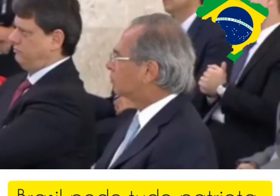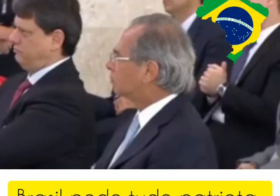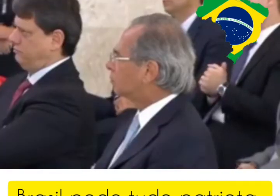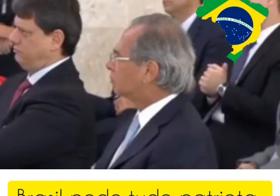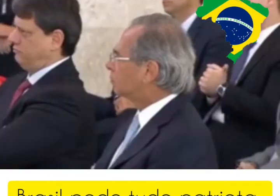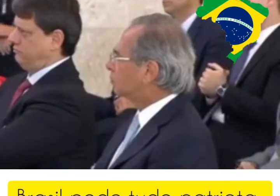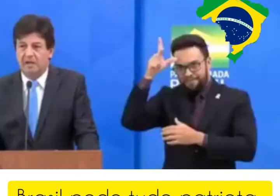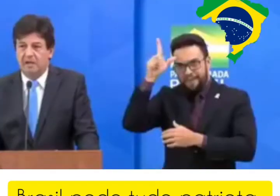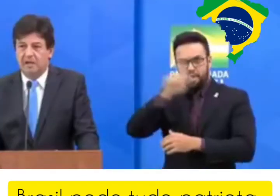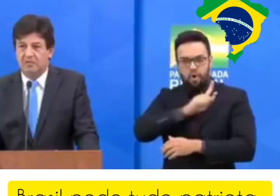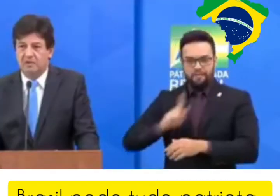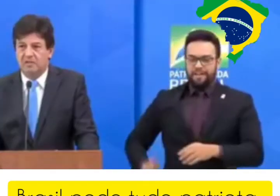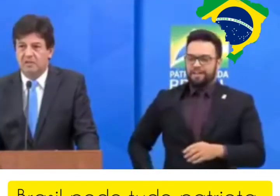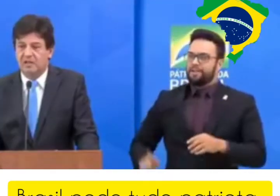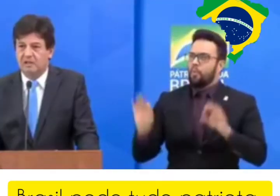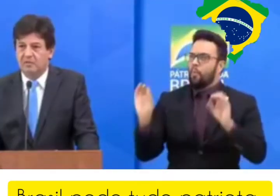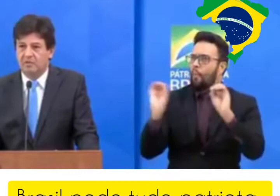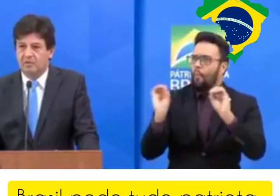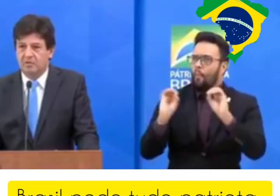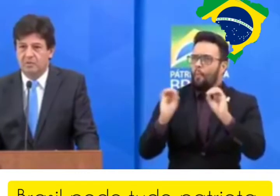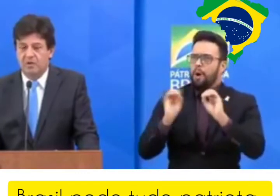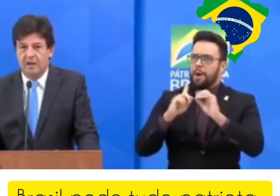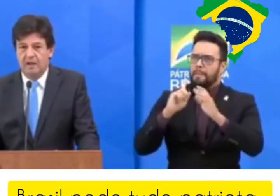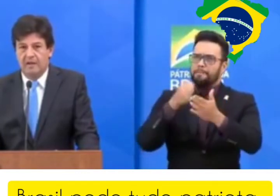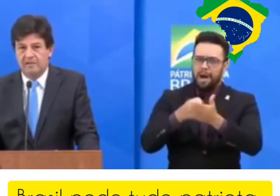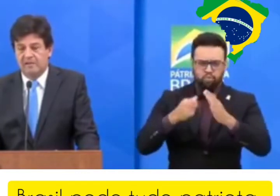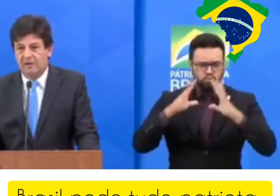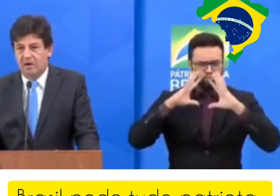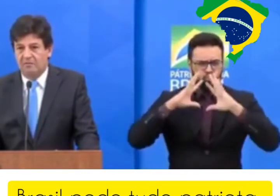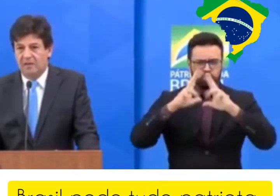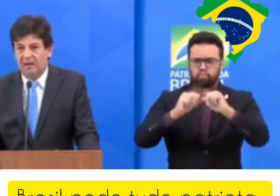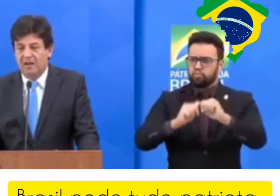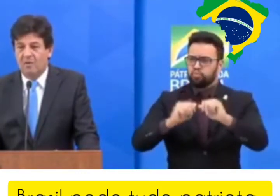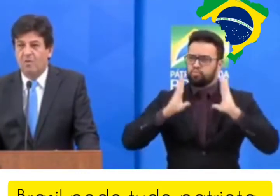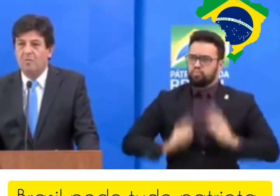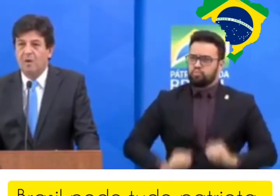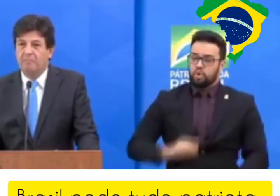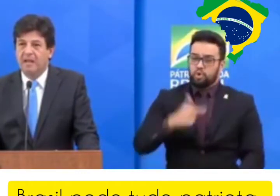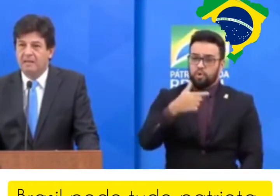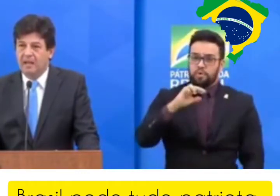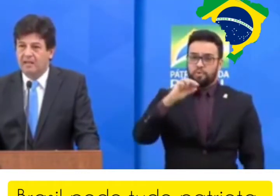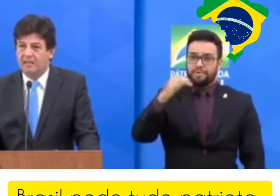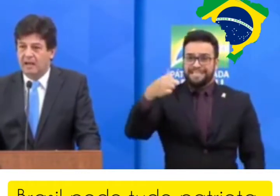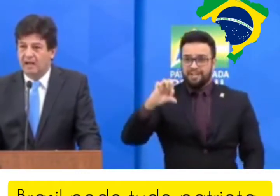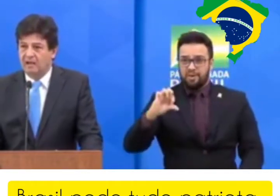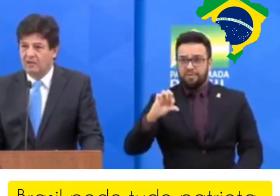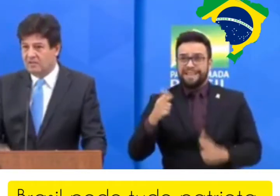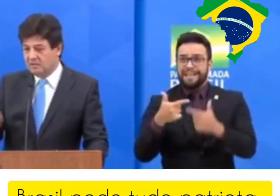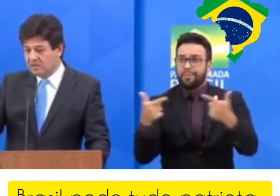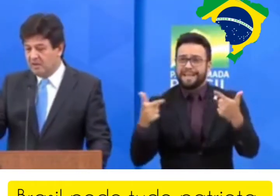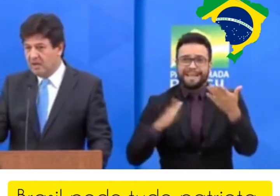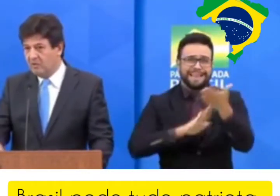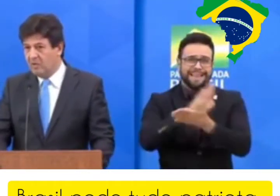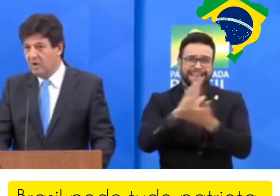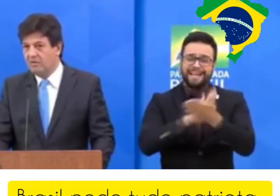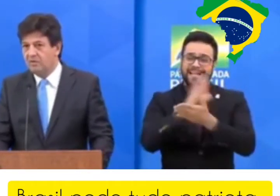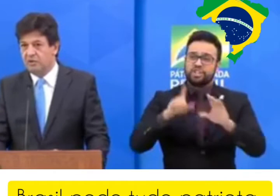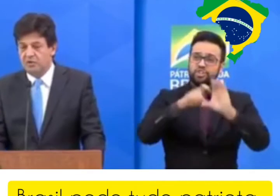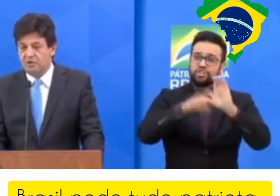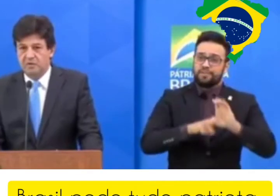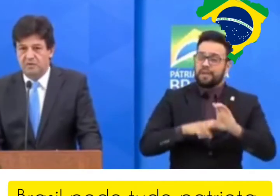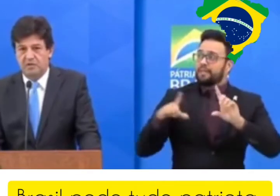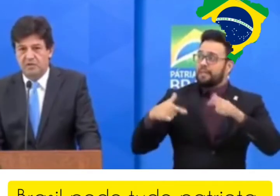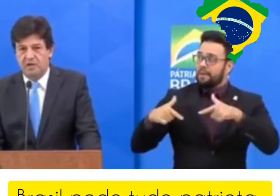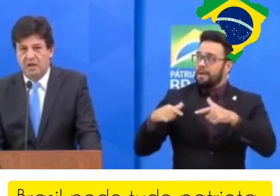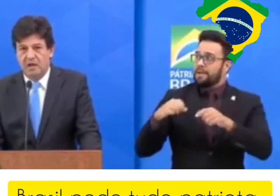zeramos todas as habilitações em dezembro de 2019, não há uma pendência. Nós estamos trabalhando no ano